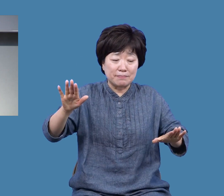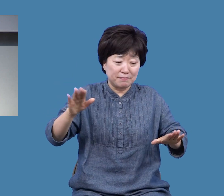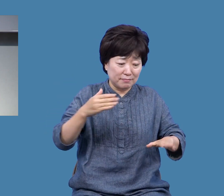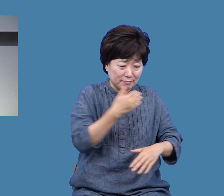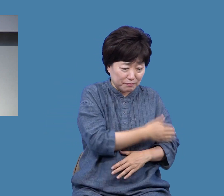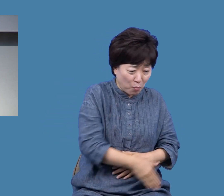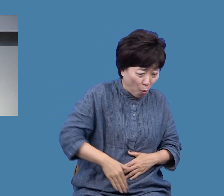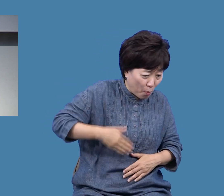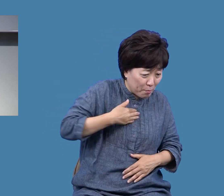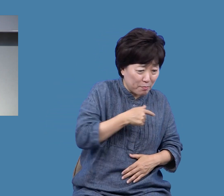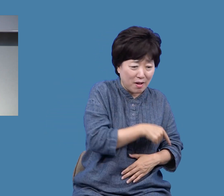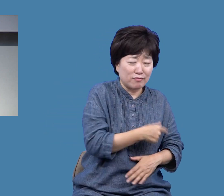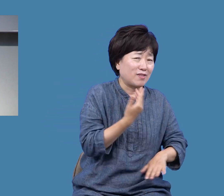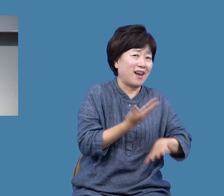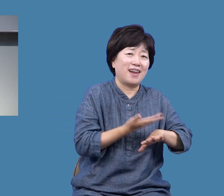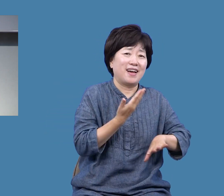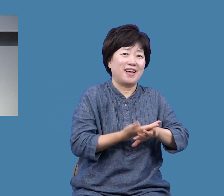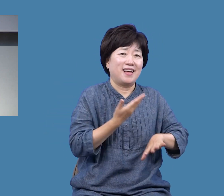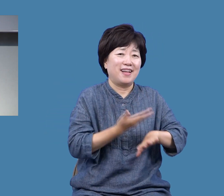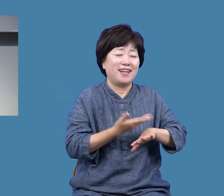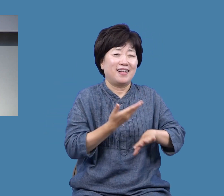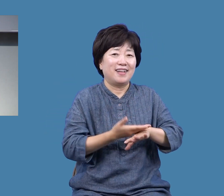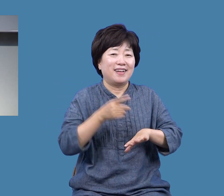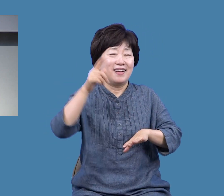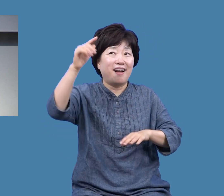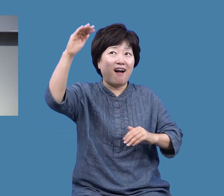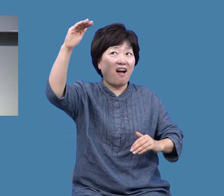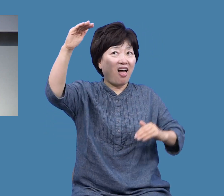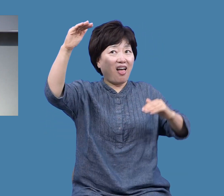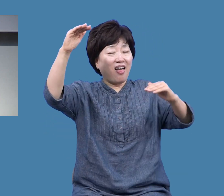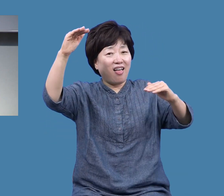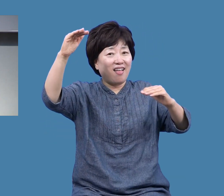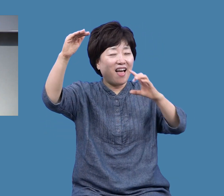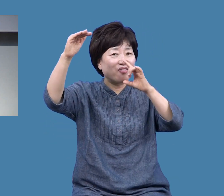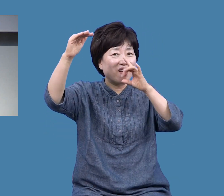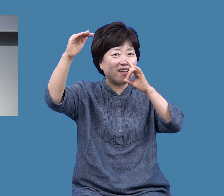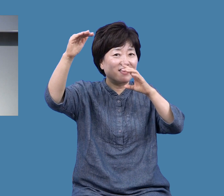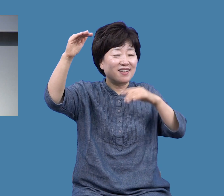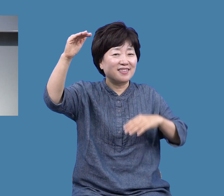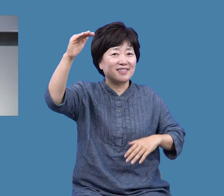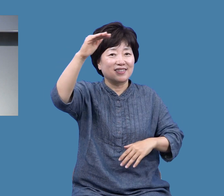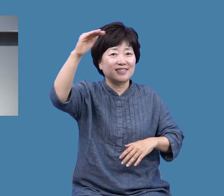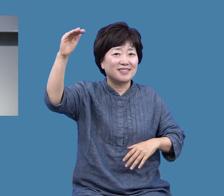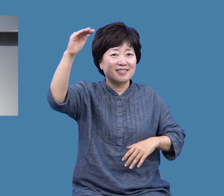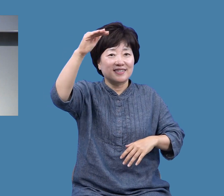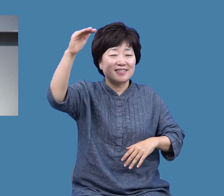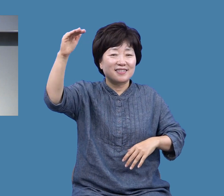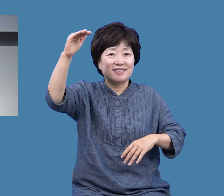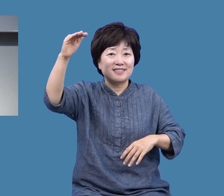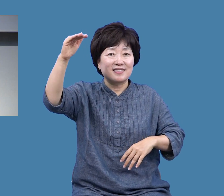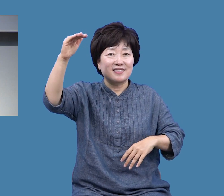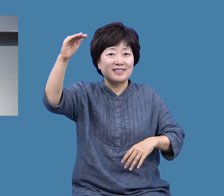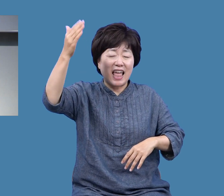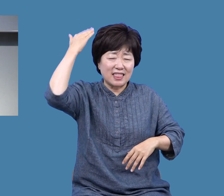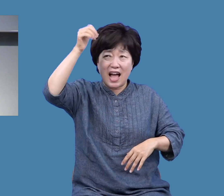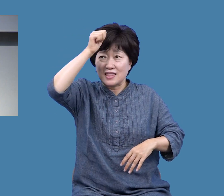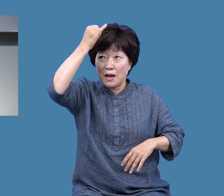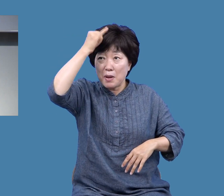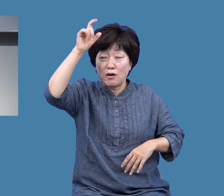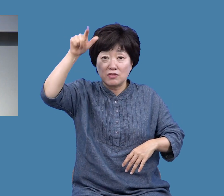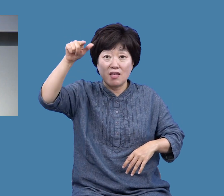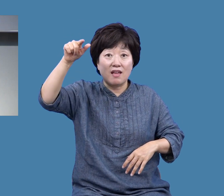구원이 완전해지고 어쩌고 저쩌고 해도 그 수준엔 못 이루어요. 왜? 우리만의 문제가 아니라 우리가 살아가고 있는 환경과 같이 엮여